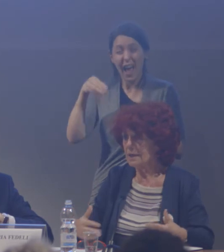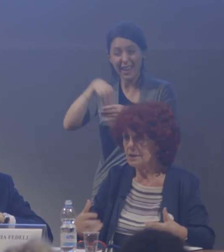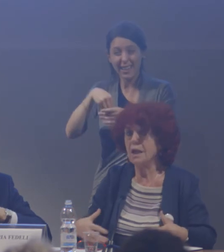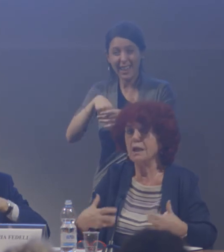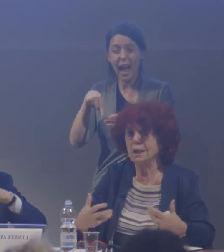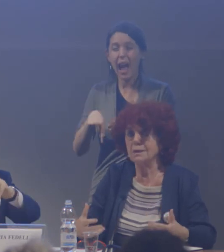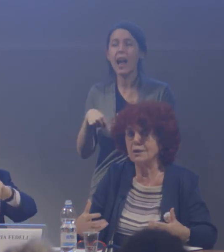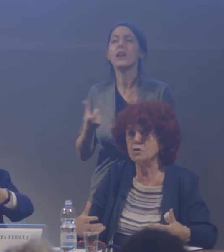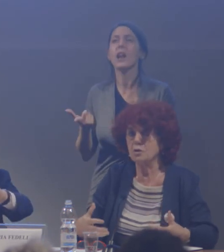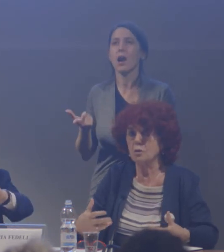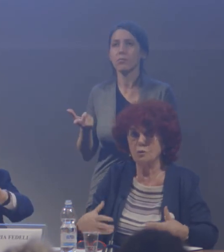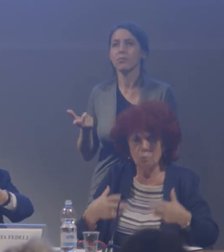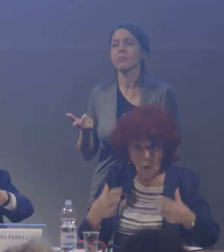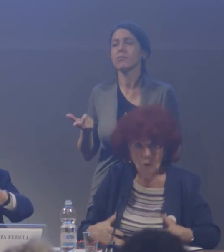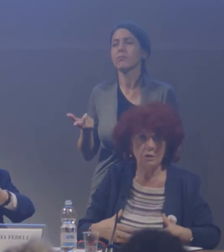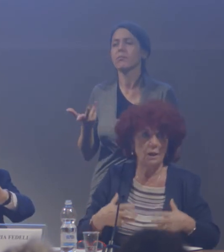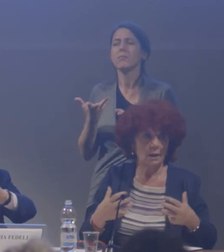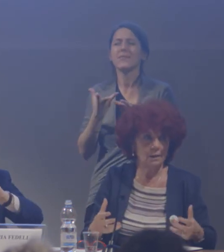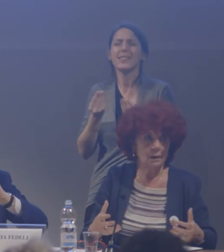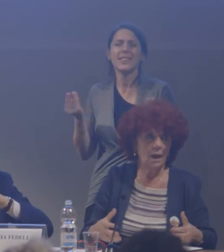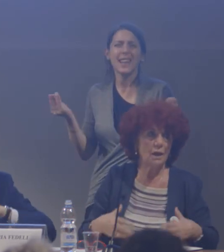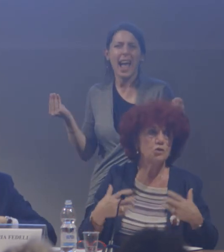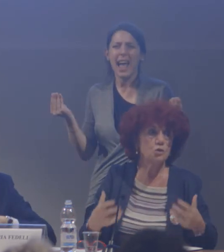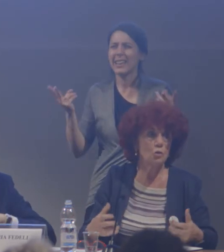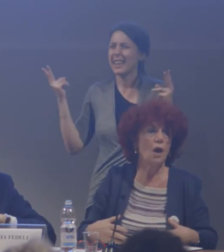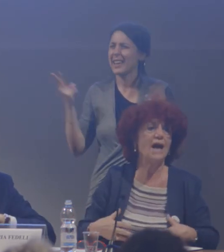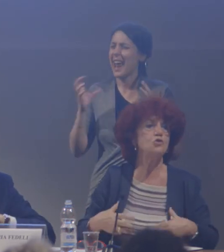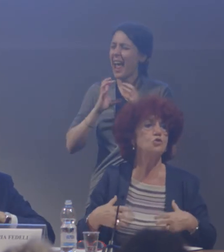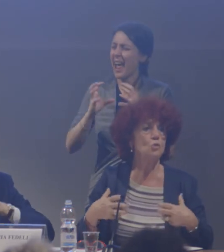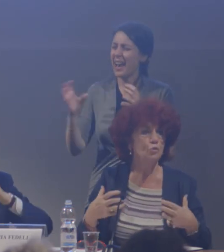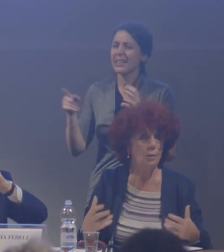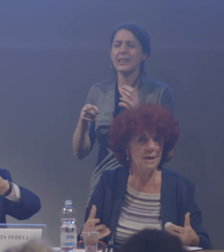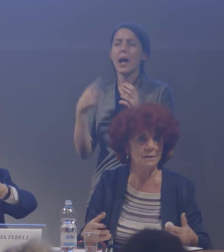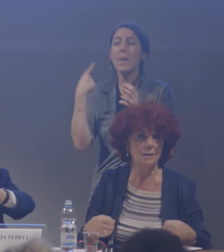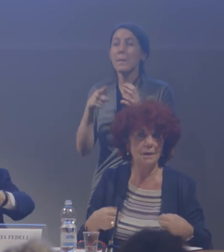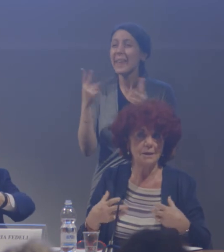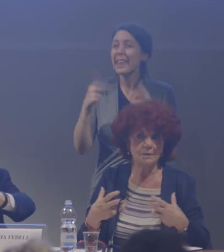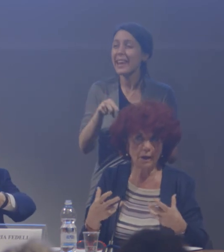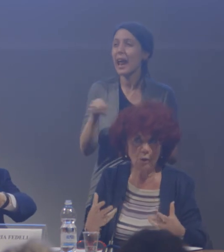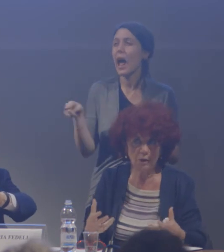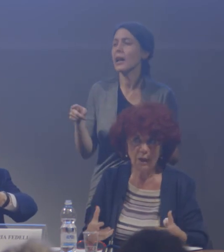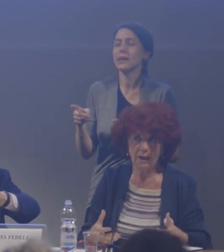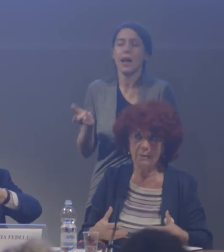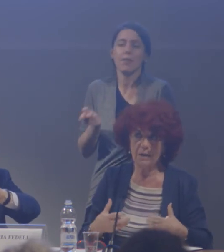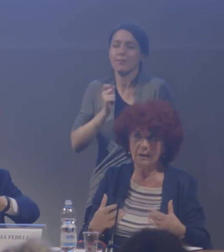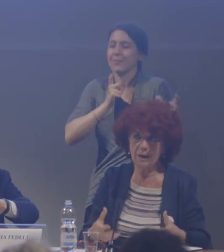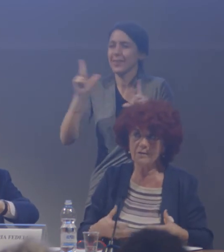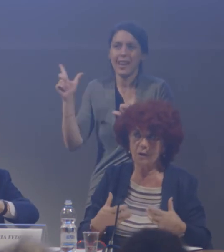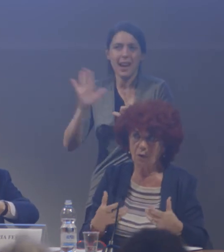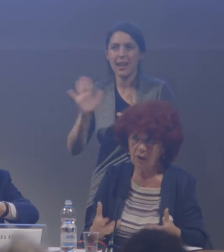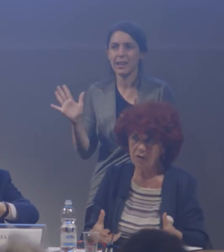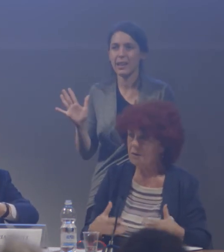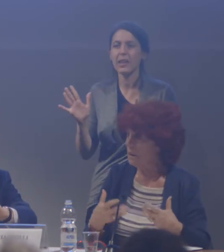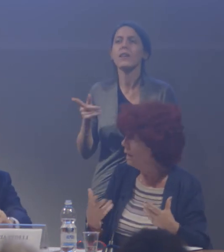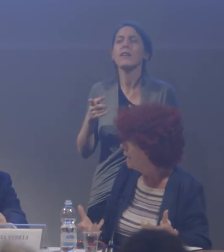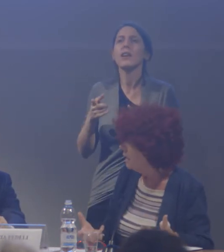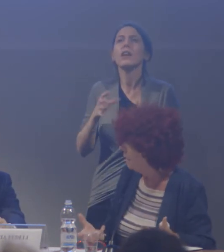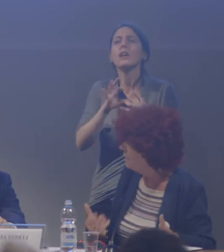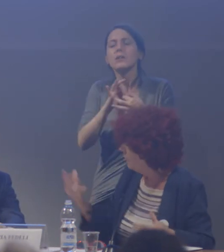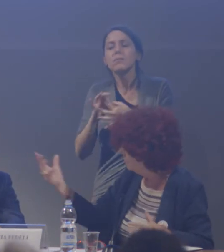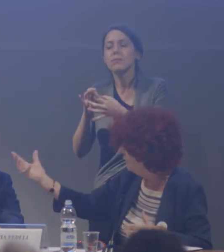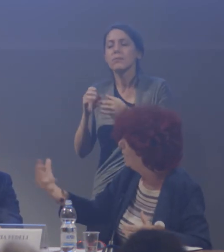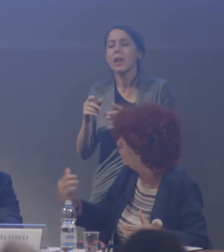italiana in realtà ci sono molte realtà che sono assolutamente straordinariamente in asse con le necessità